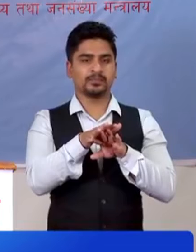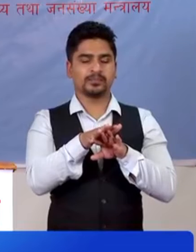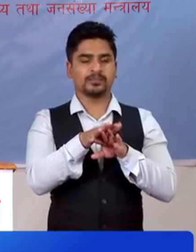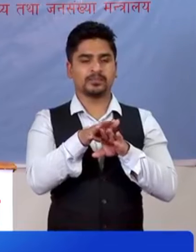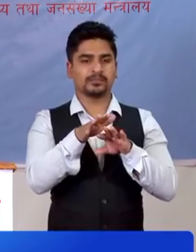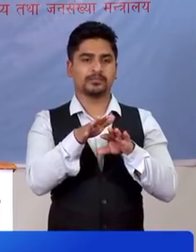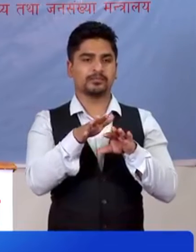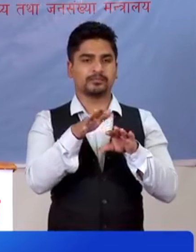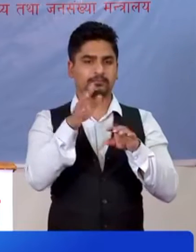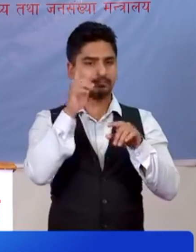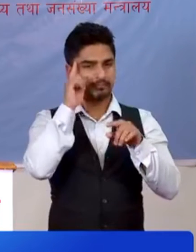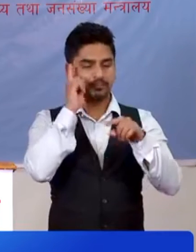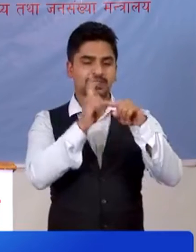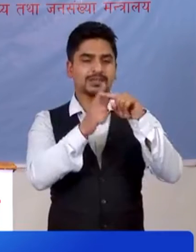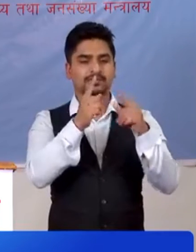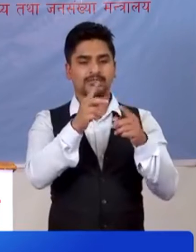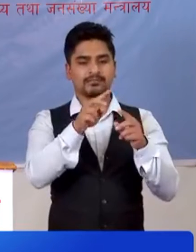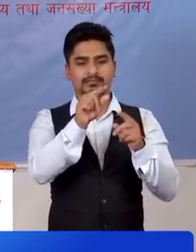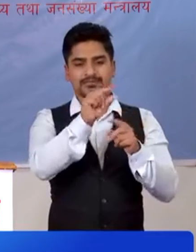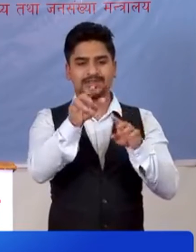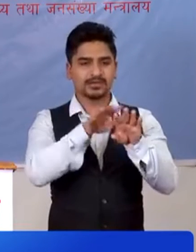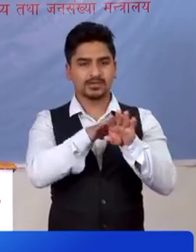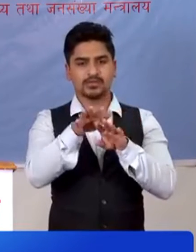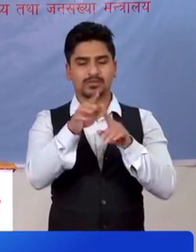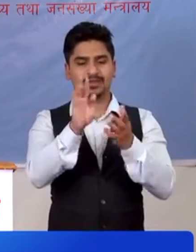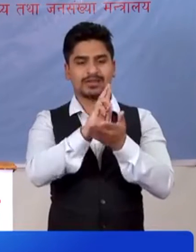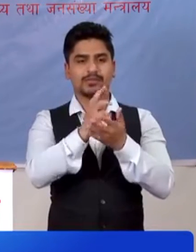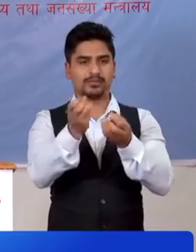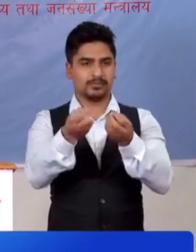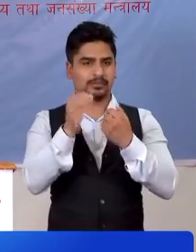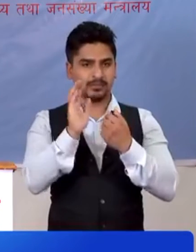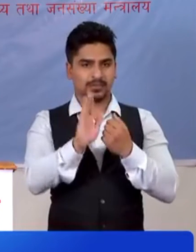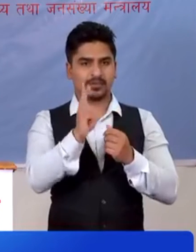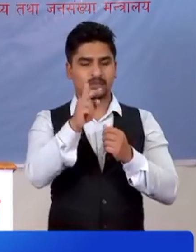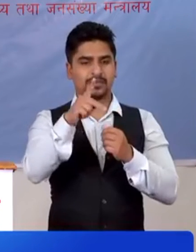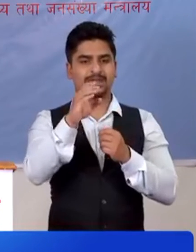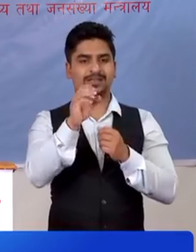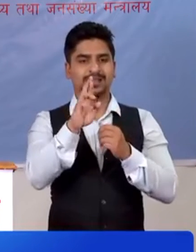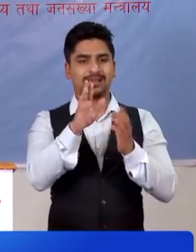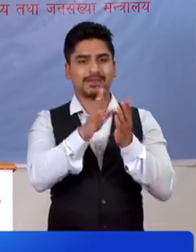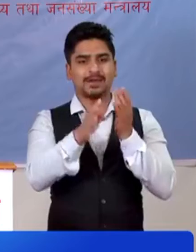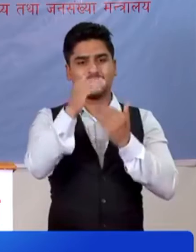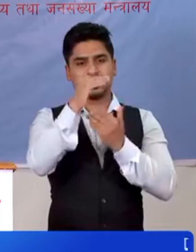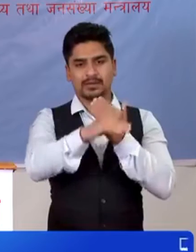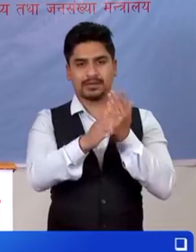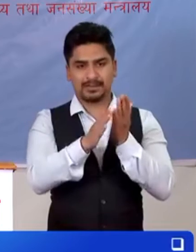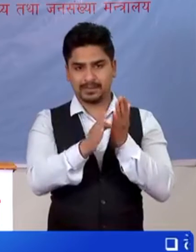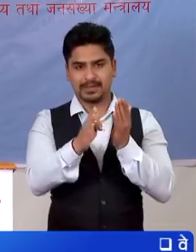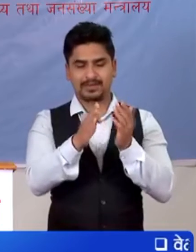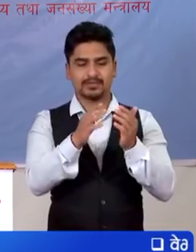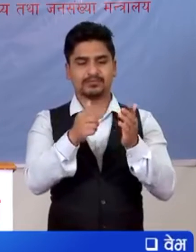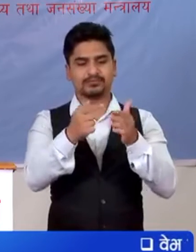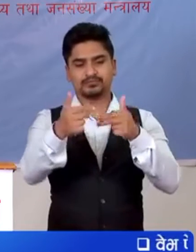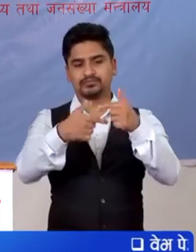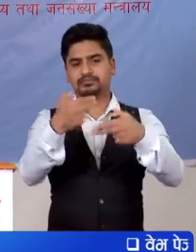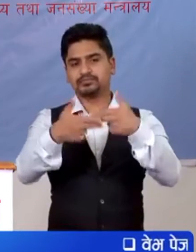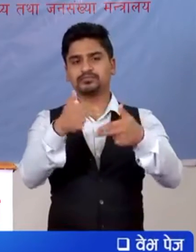भएका केसहरू पनि रिपोर्टिङमा आएका छन्, जसको पिसिआर प्रविधिबाट हुने परीक्षण जारी छ।